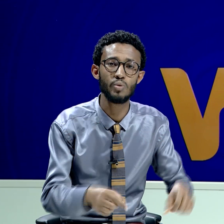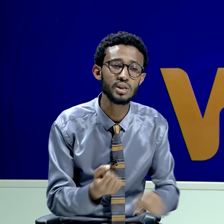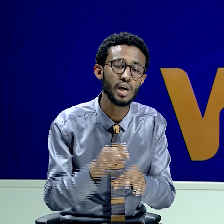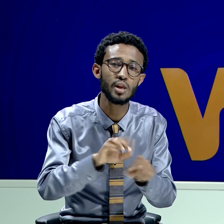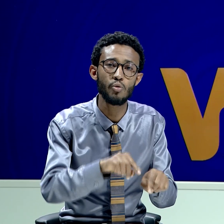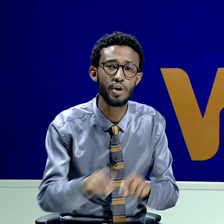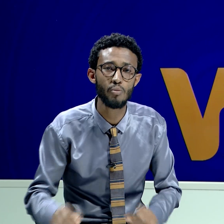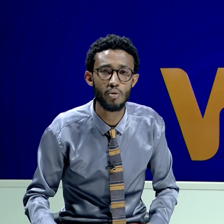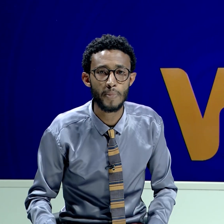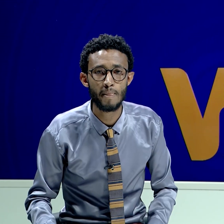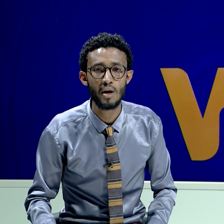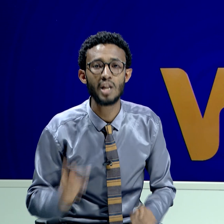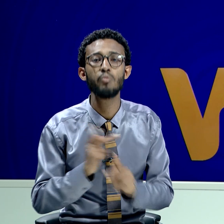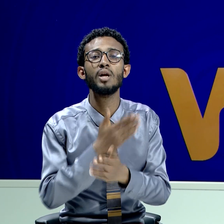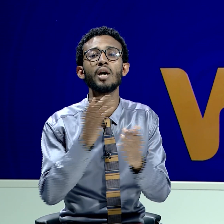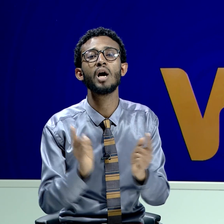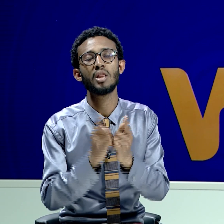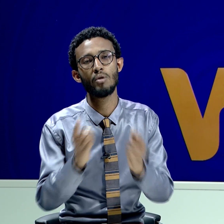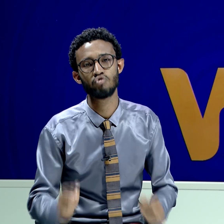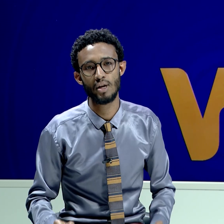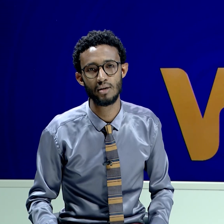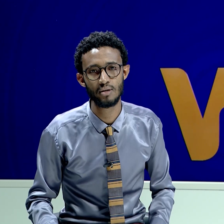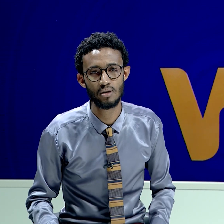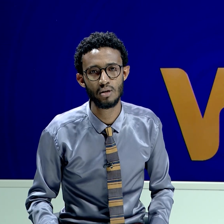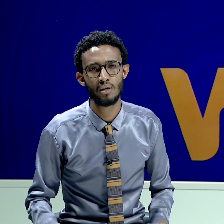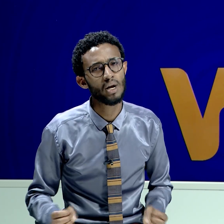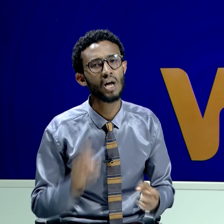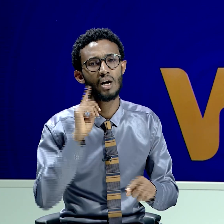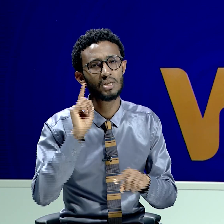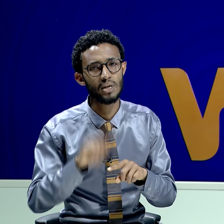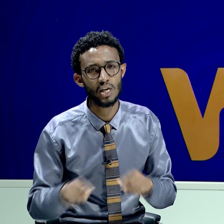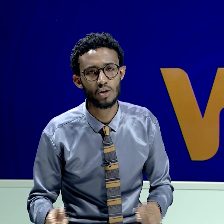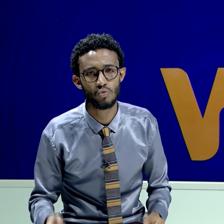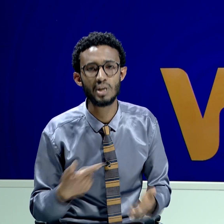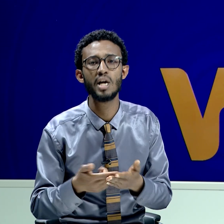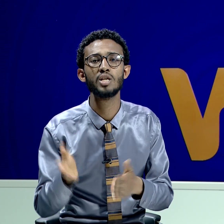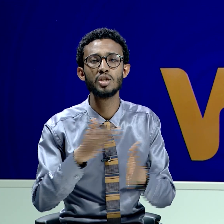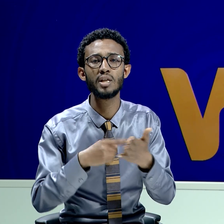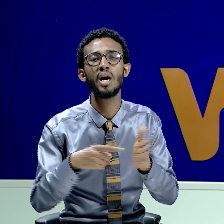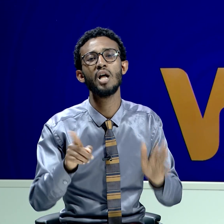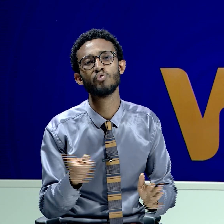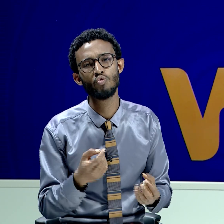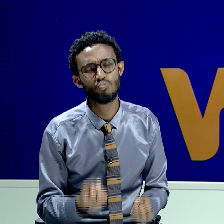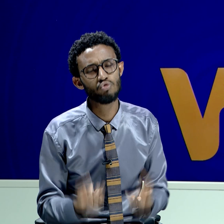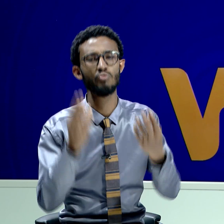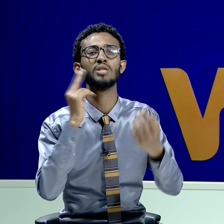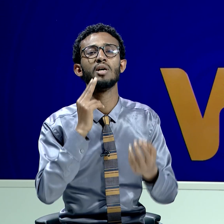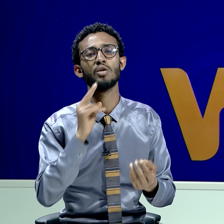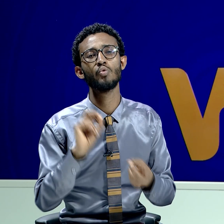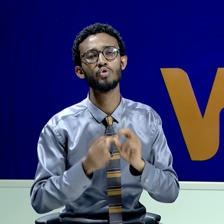እዚህ ሲቀጠሩ ደግሞ ጥቡ ነገር አጋጥማችኋል። በርካታ መስማት ሰናቸው በዚህ አይነት ችግር ተጋላጩን ብዙ መስማት ሰናቸው